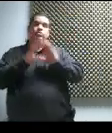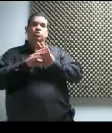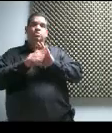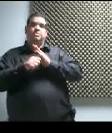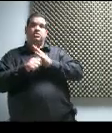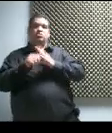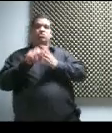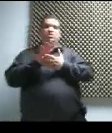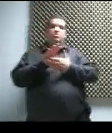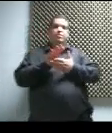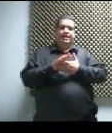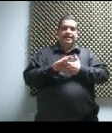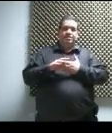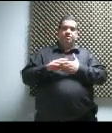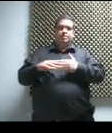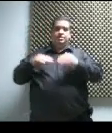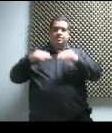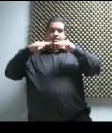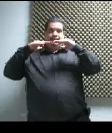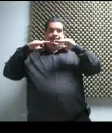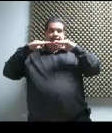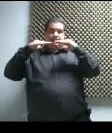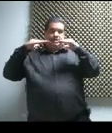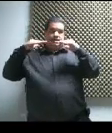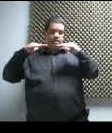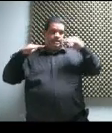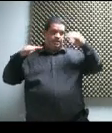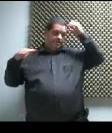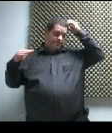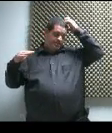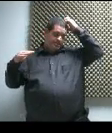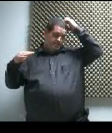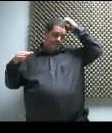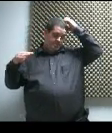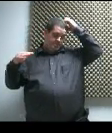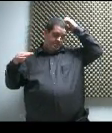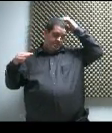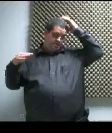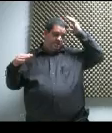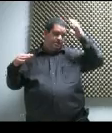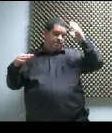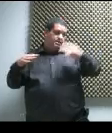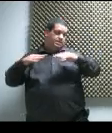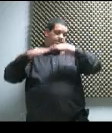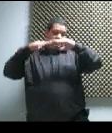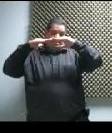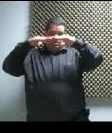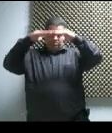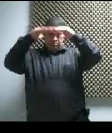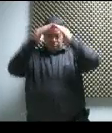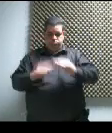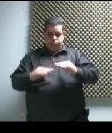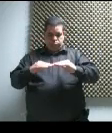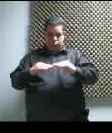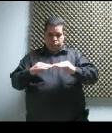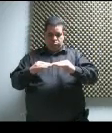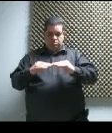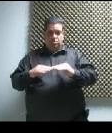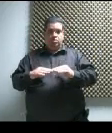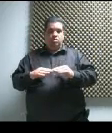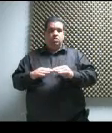impresionante de una escuela en la cual el techo queda suspendido. No suspendido, sino soportado, apoyado